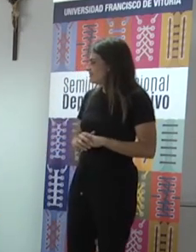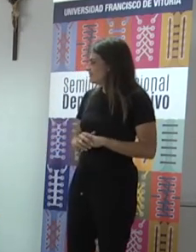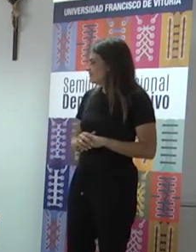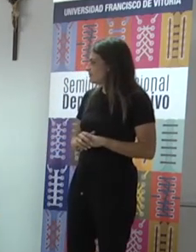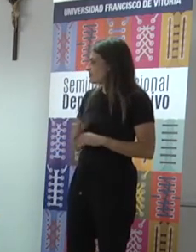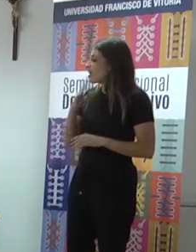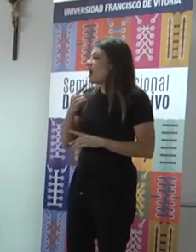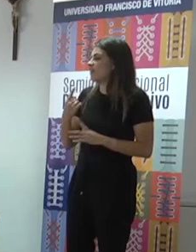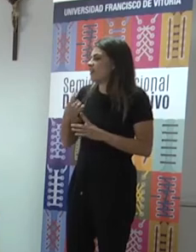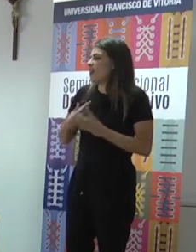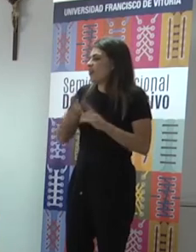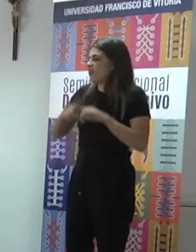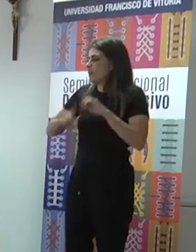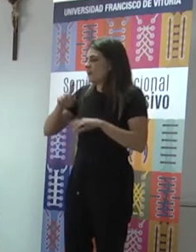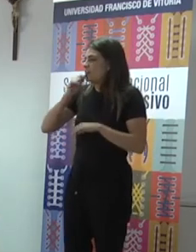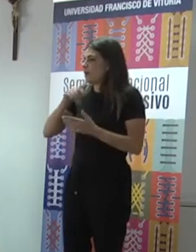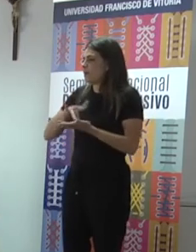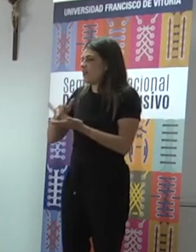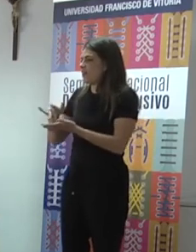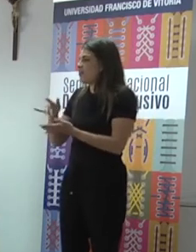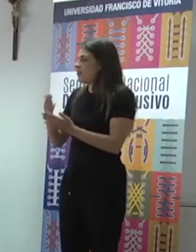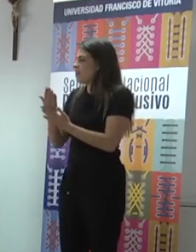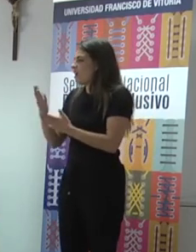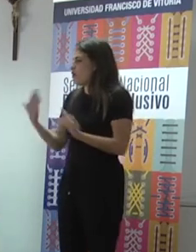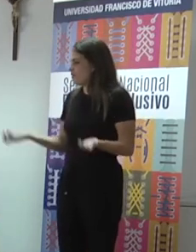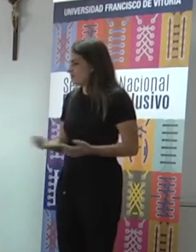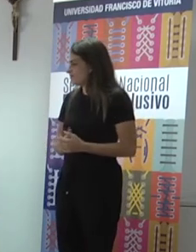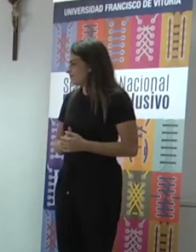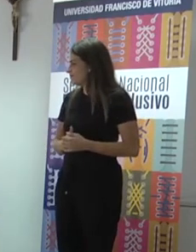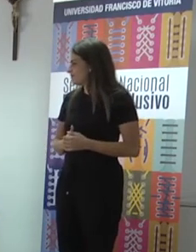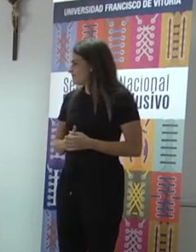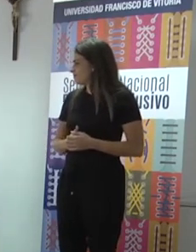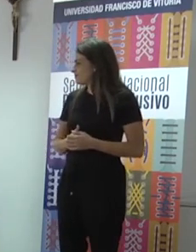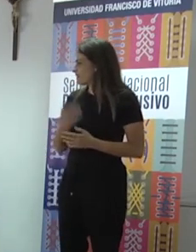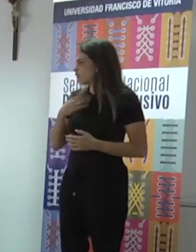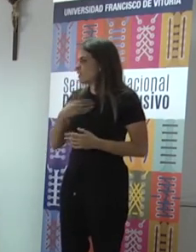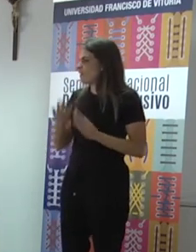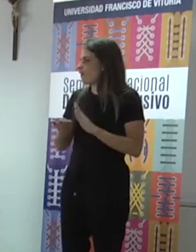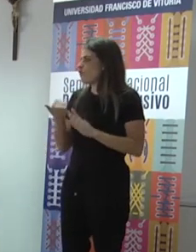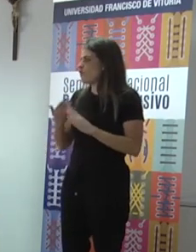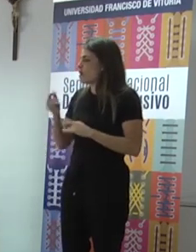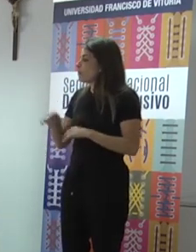Bueno, depende del día, ¿no? Depende claro. Del día. Ayer las quería quitar de vamos. Fuera para siempre. Fuera, pero sí, hoy no,